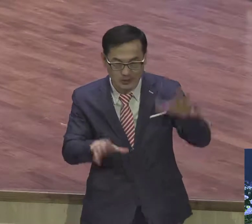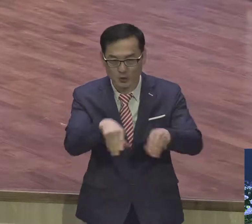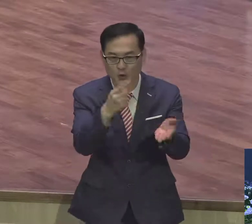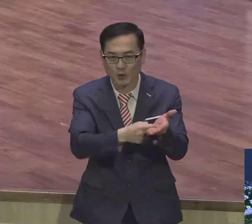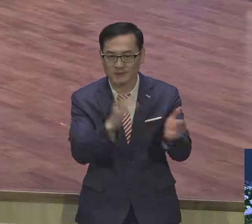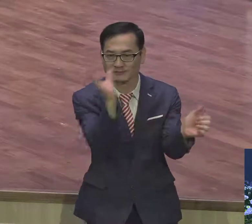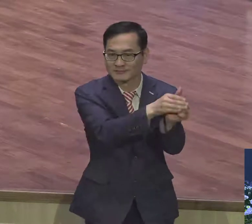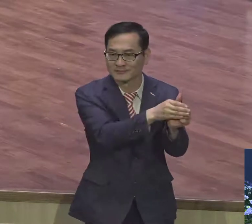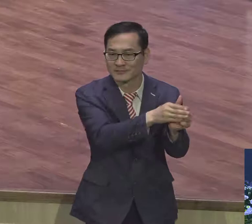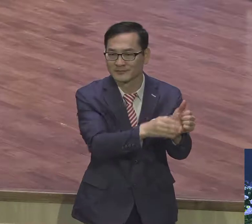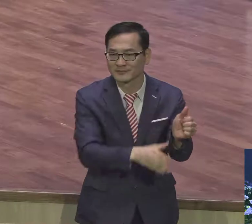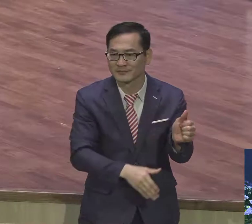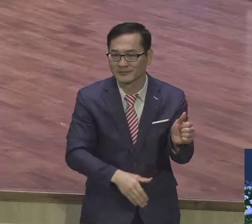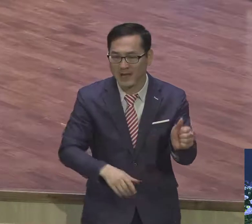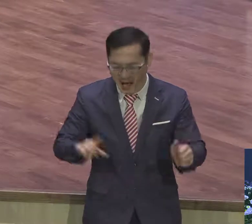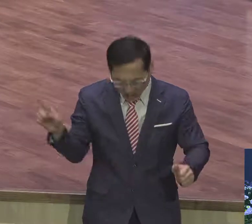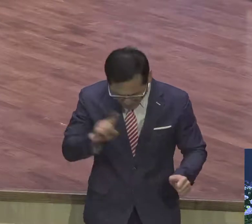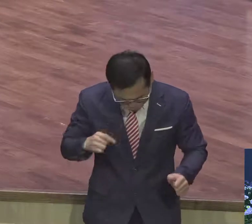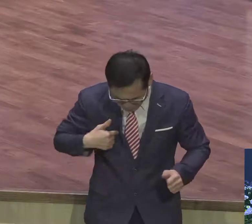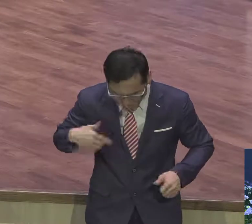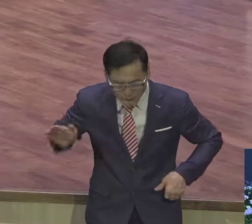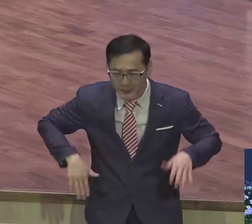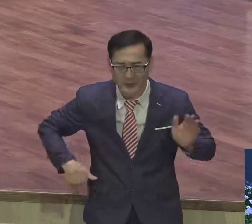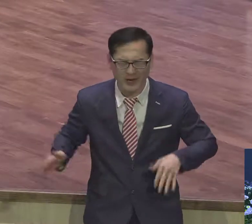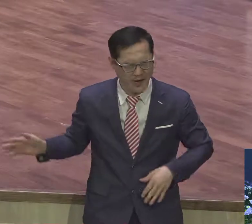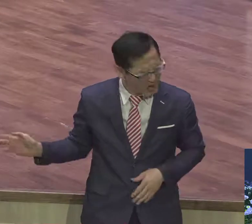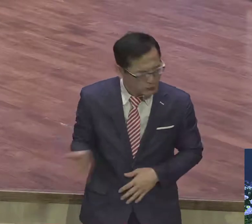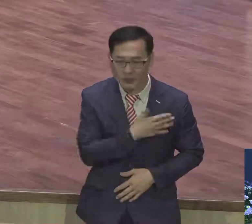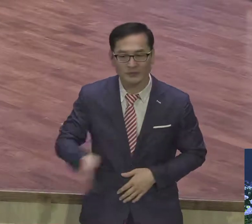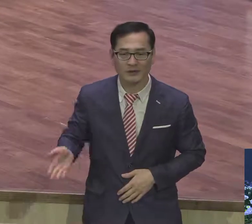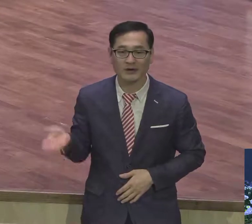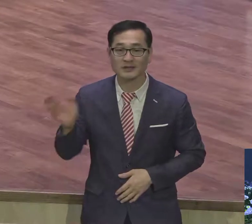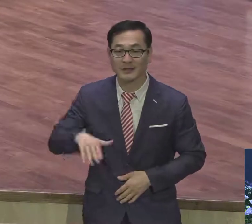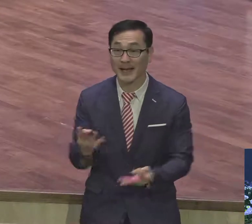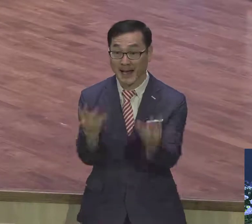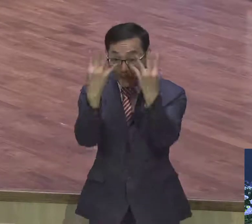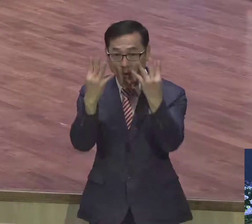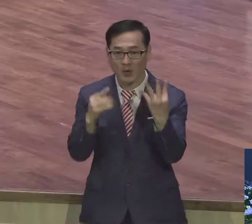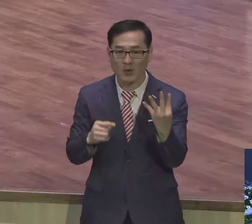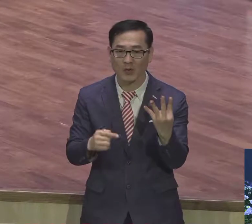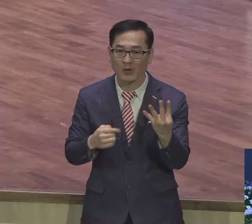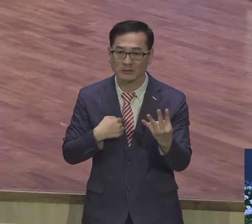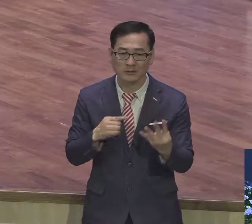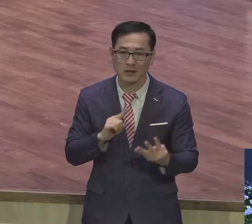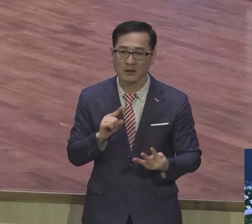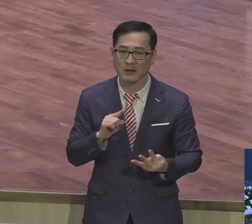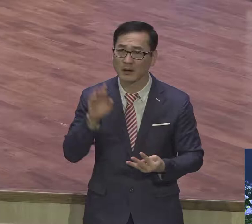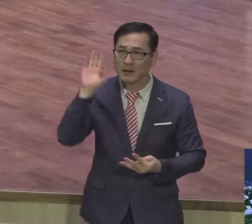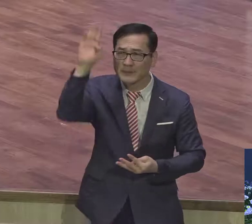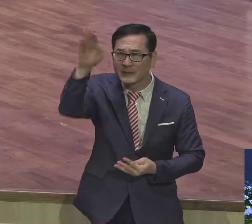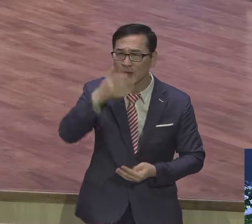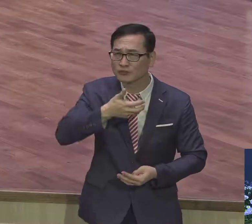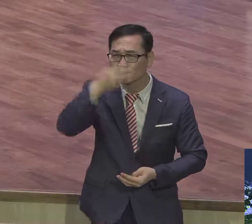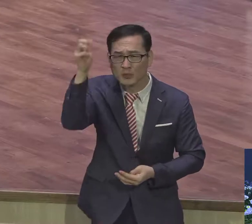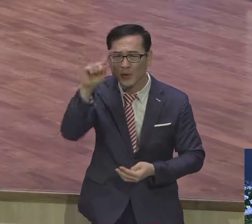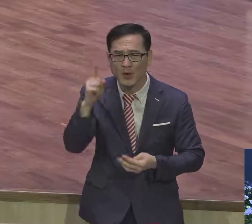아무것도 할 수 없는 사람도 하나님의 은약 잡고 있으면 감옥에서도 하나님 총리로 만들어주신다.